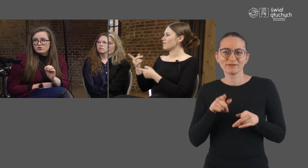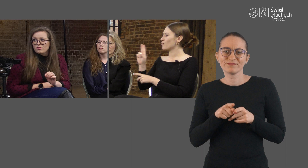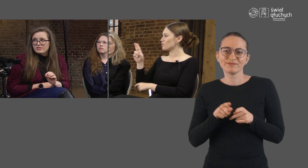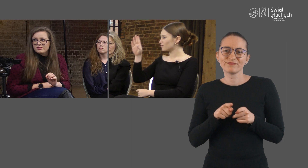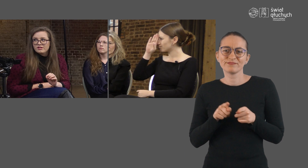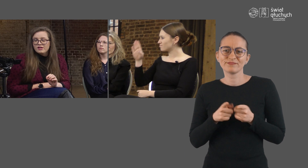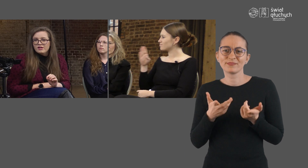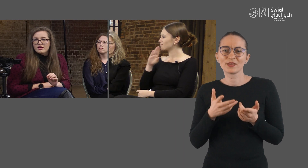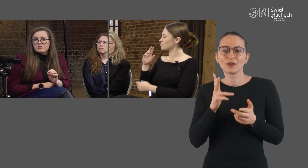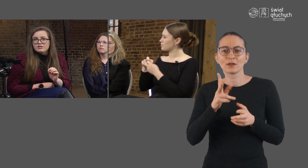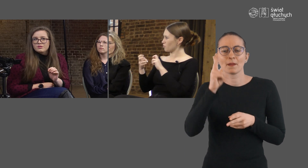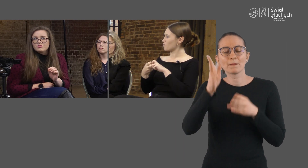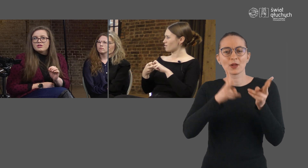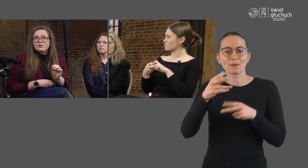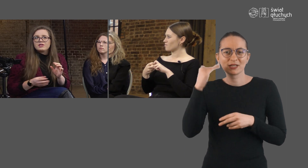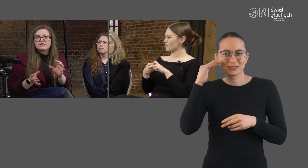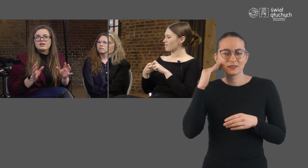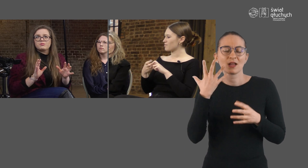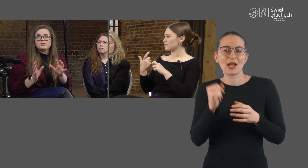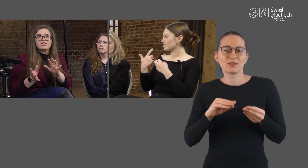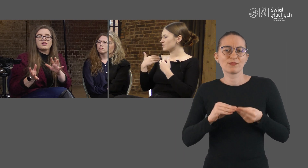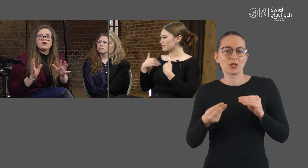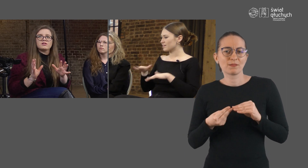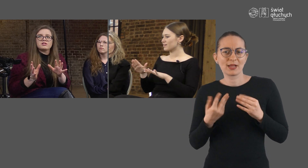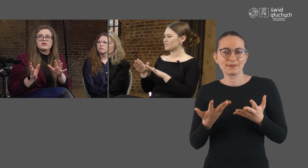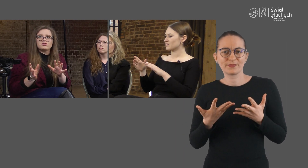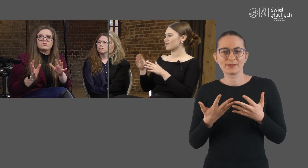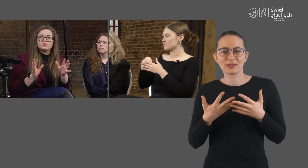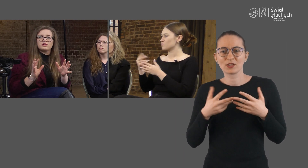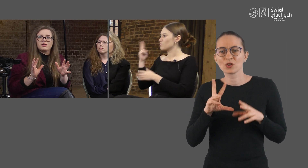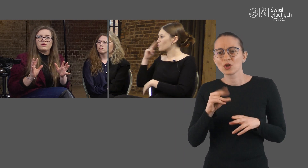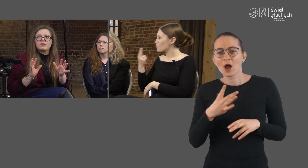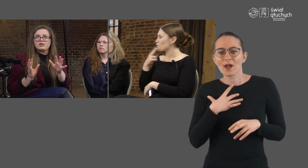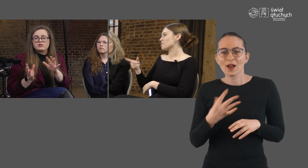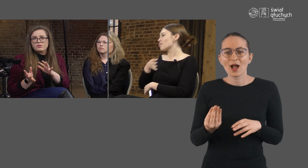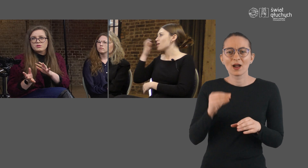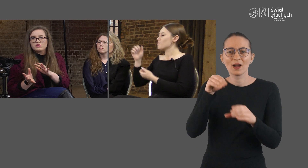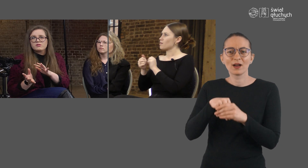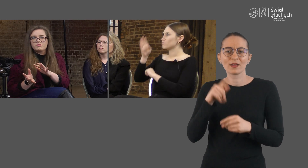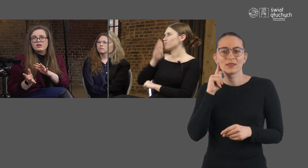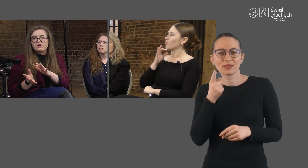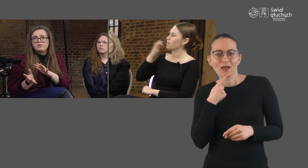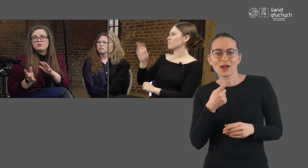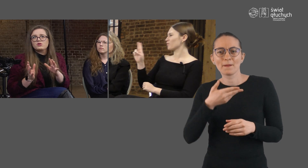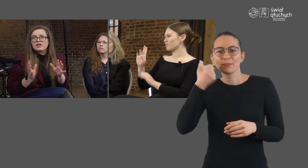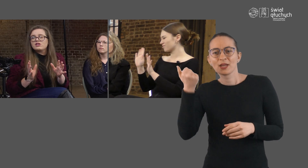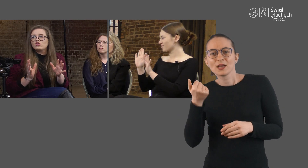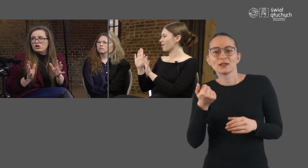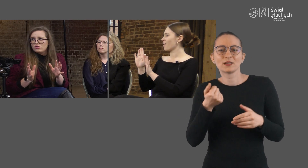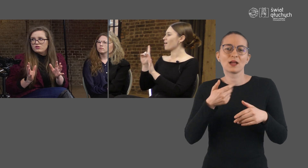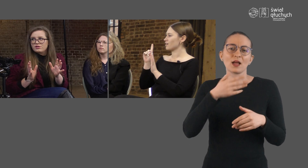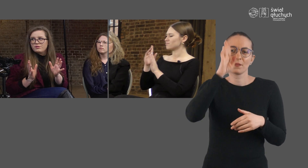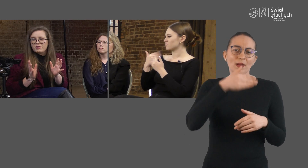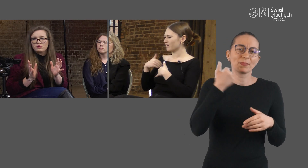słabo słyszących. Nie chcę jakby tutaj negować tego, że głusi mają lepiej, czy słabosłyszący mają lepiej, bo to nie